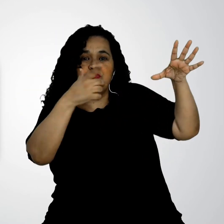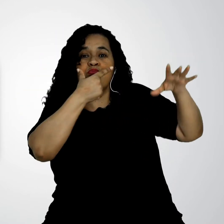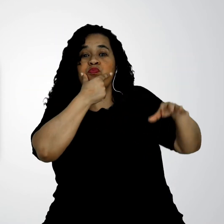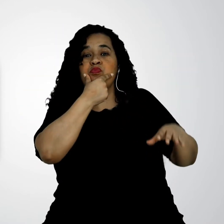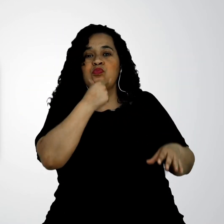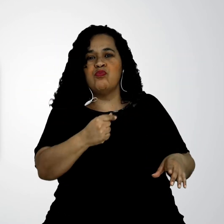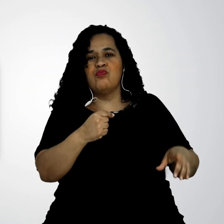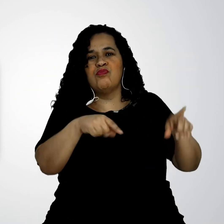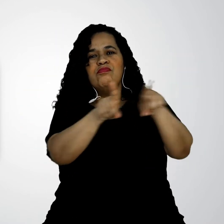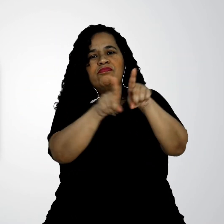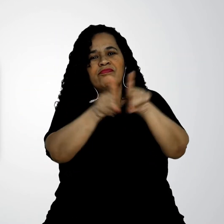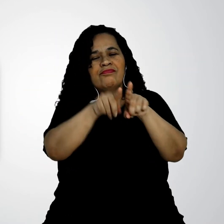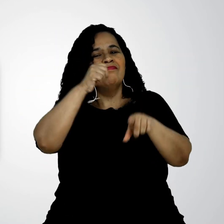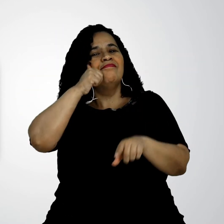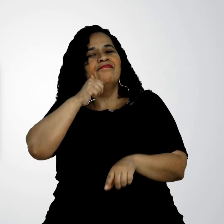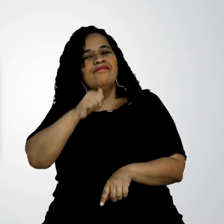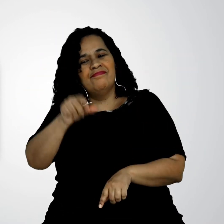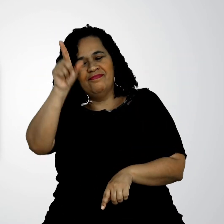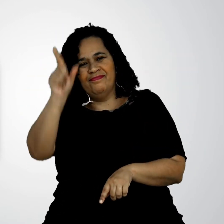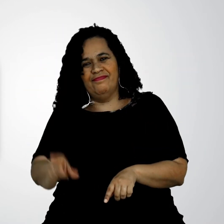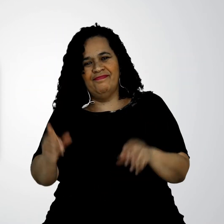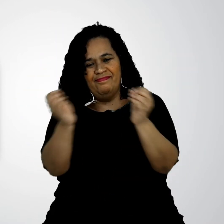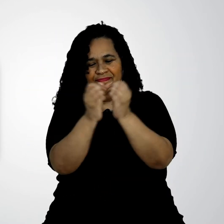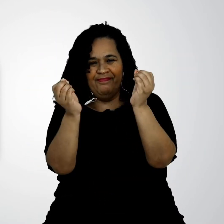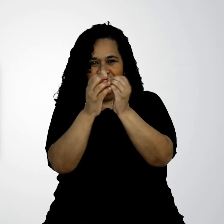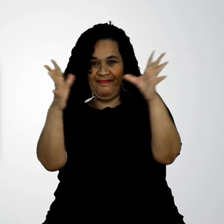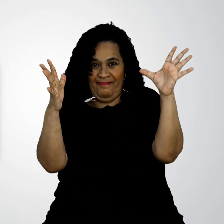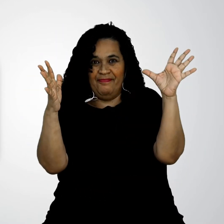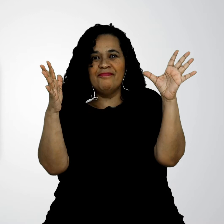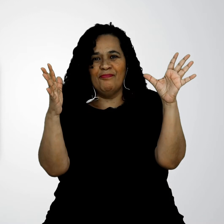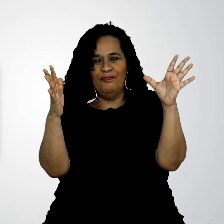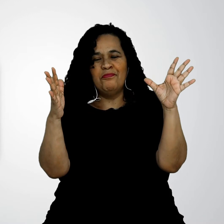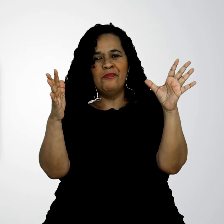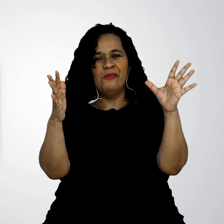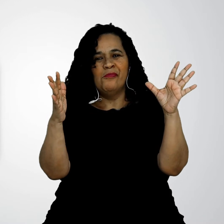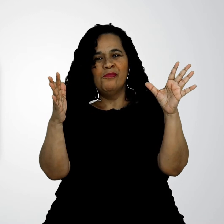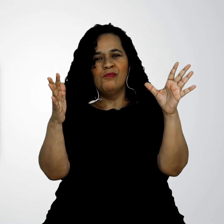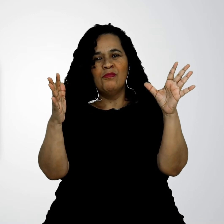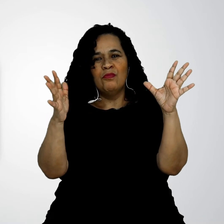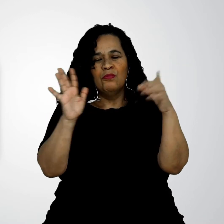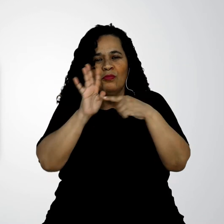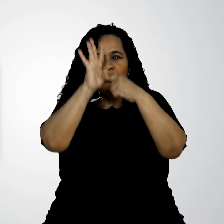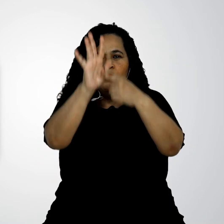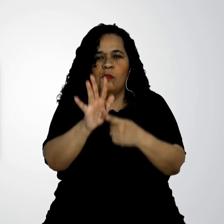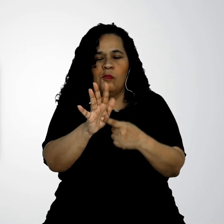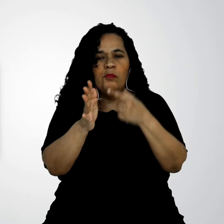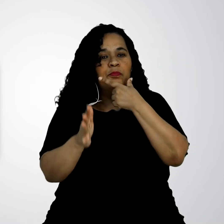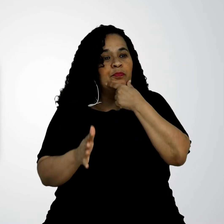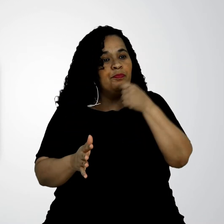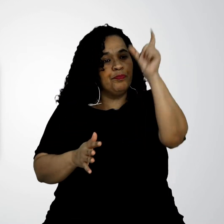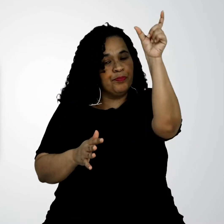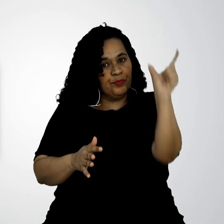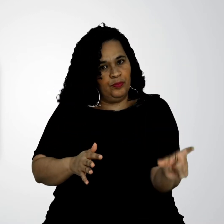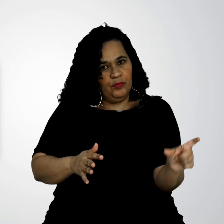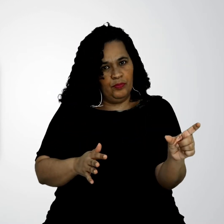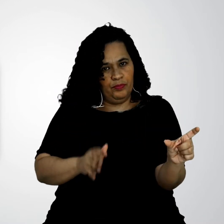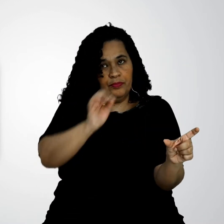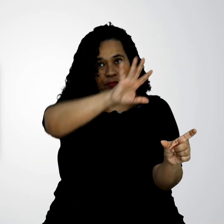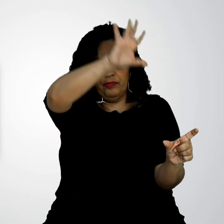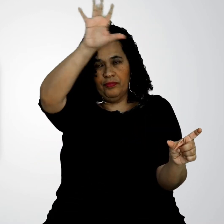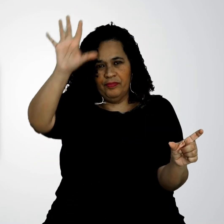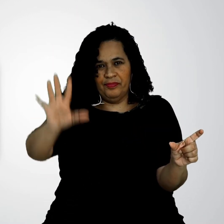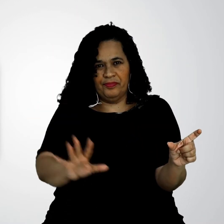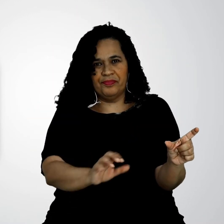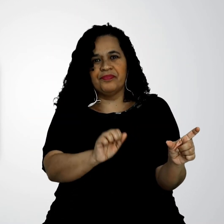e mulher os criou, né? Então, ele coloca homem aqui no sentido geral, né? Mas